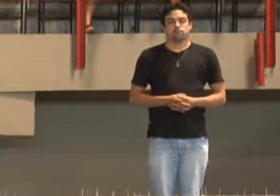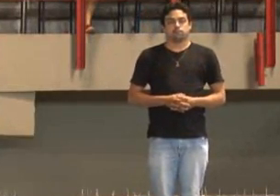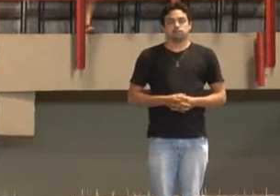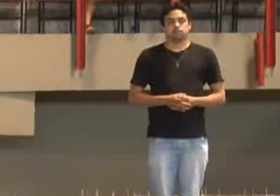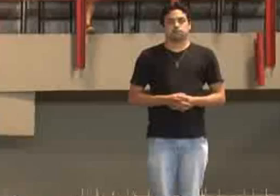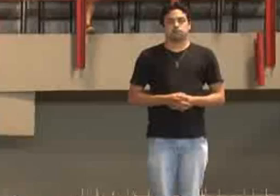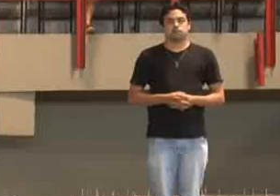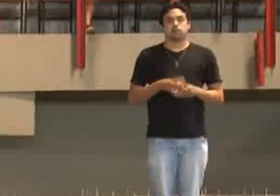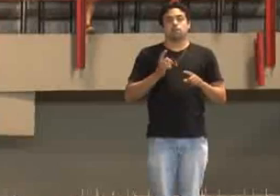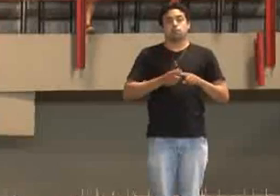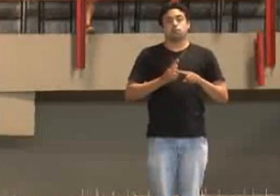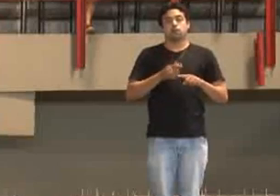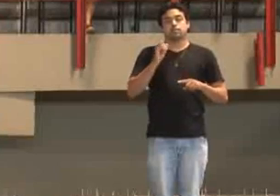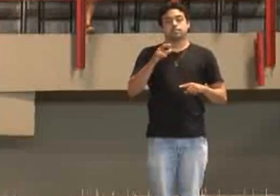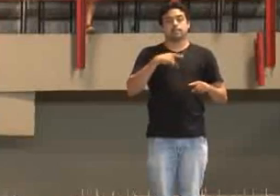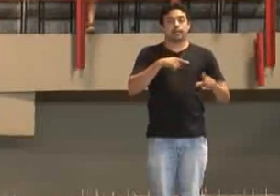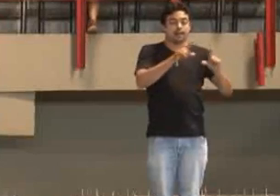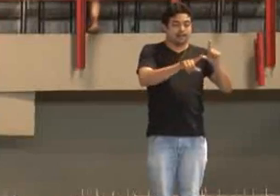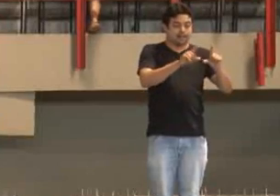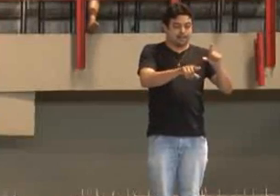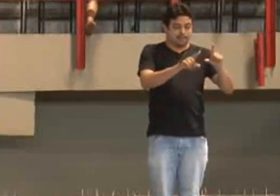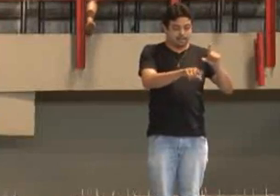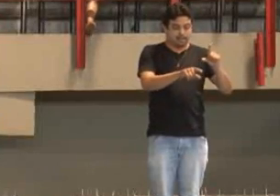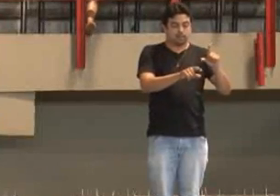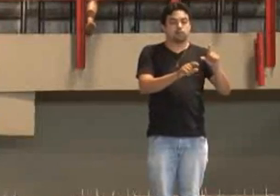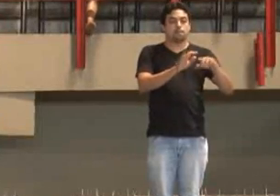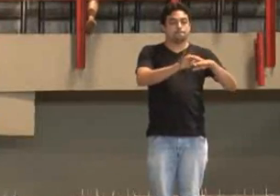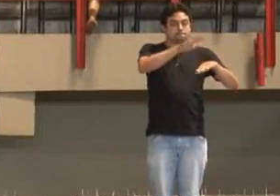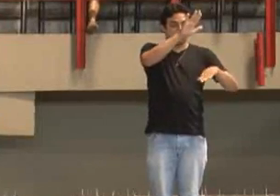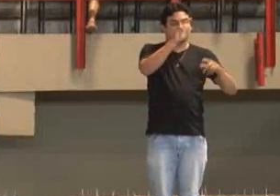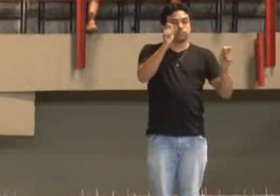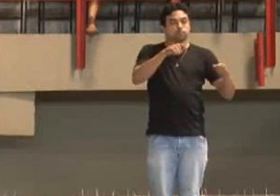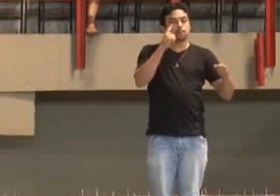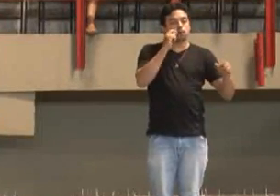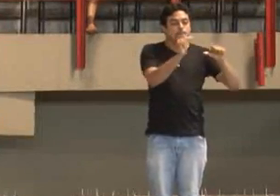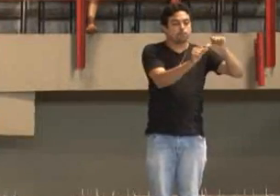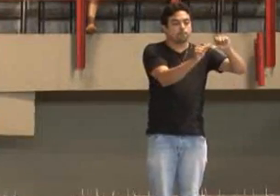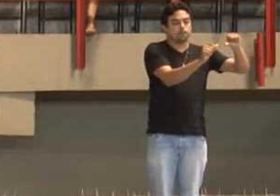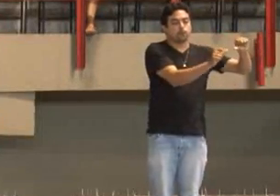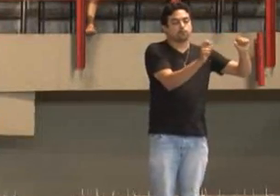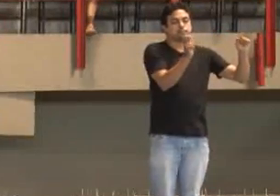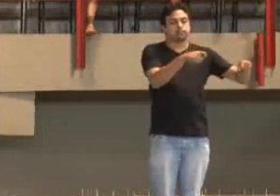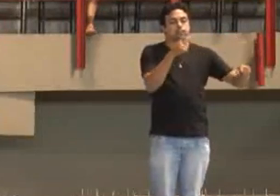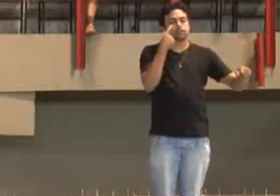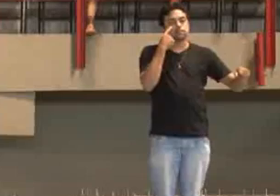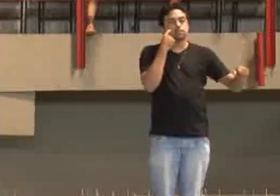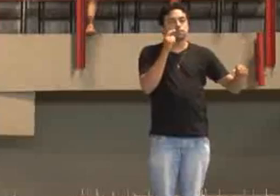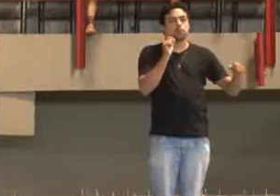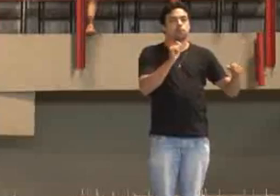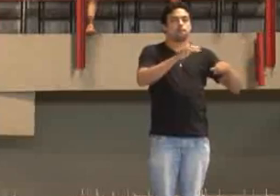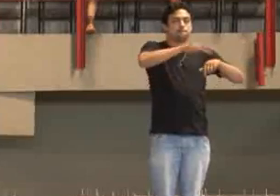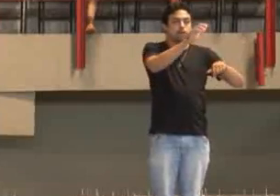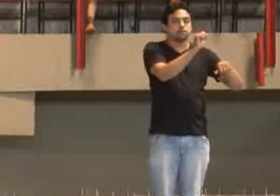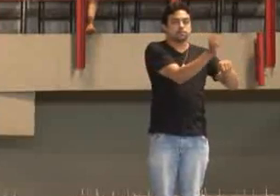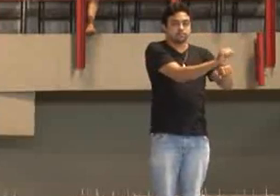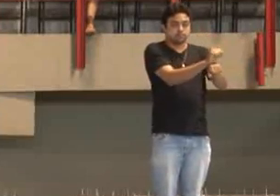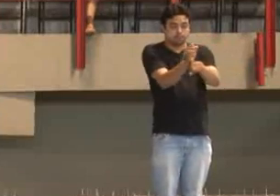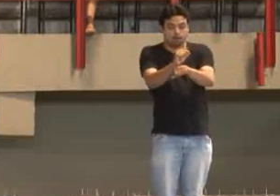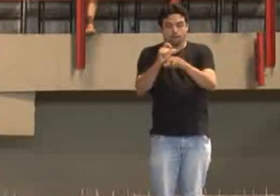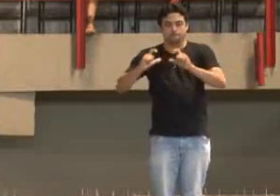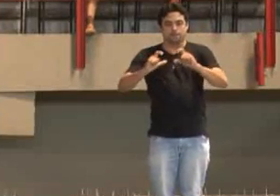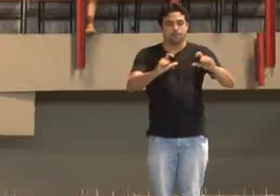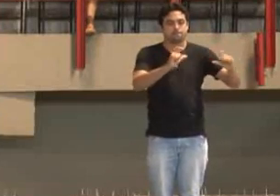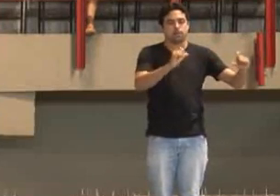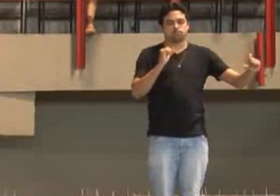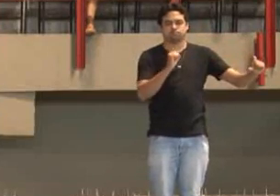É porque quando a gente aumenta a quantidade de letras, a gente aumenta também as possibilidades, né? Você consegue emplacar mais carros.